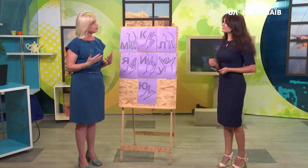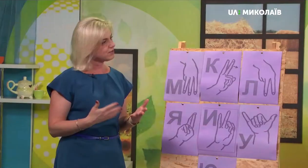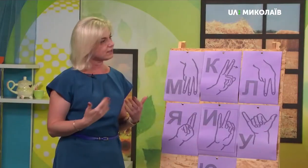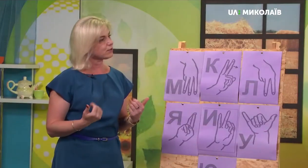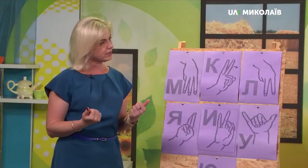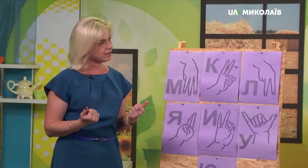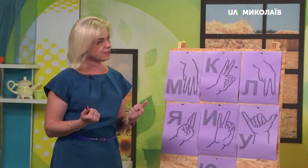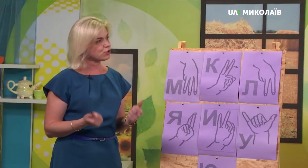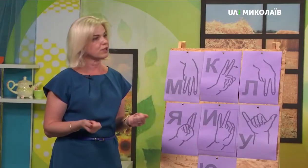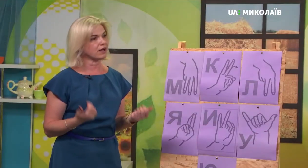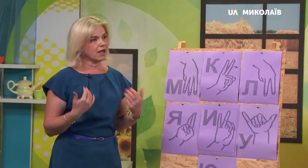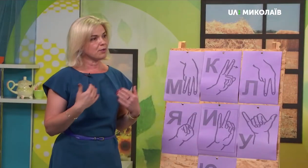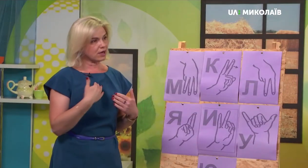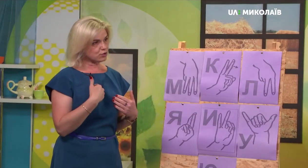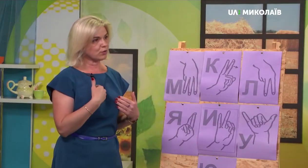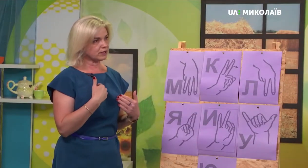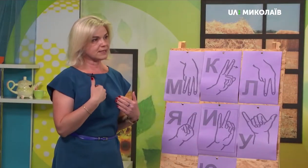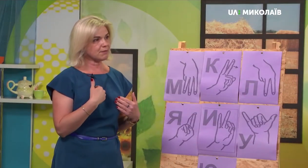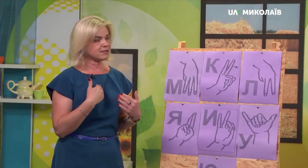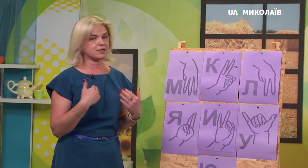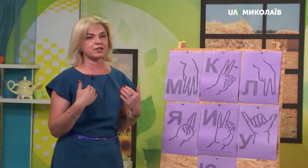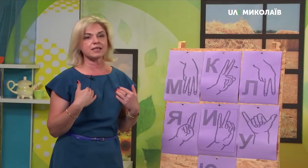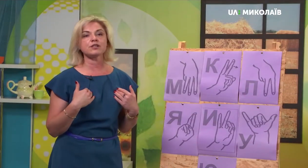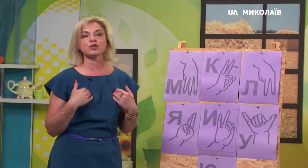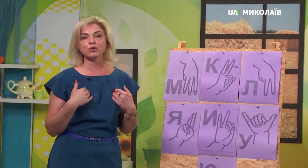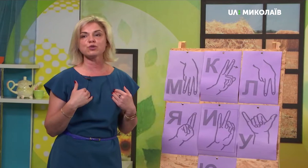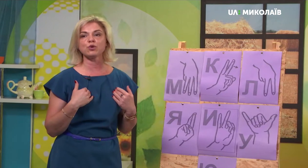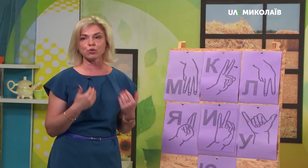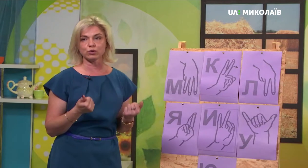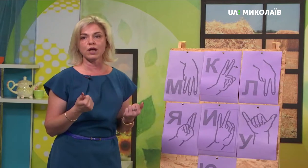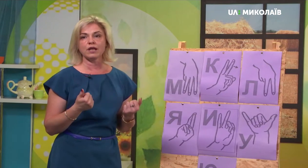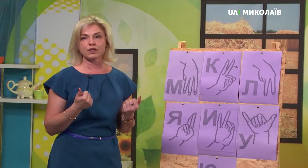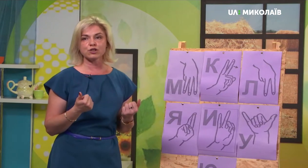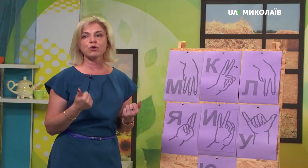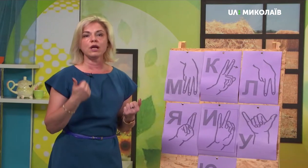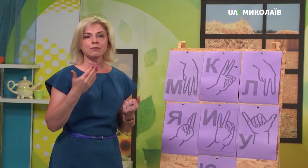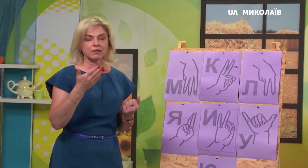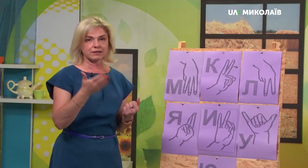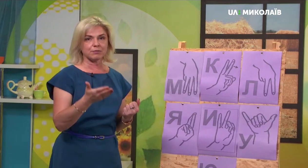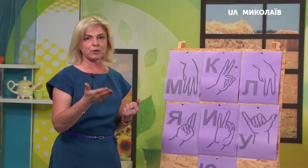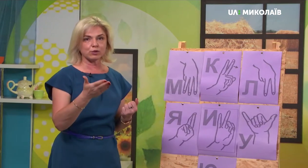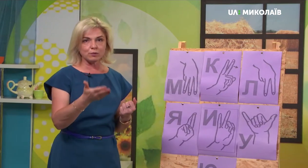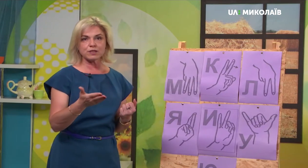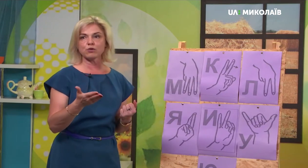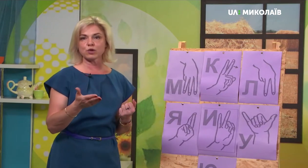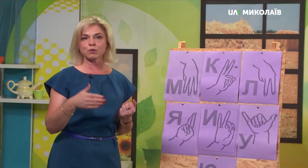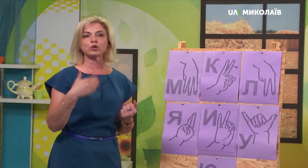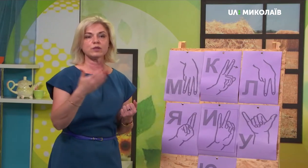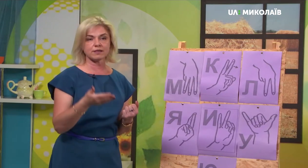Народився, народилась. Якщо я показую на себе, значить це жіночого роду. Якщо ми там про хлопця говоримо, хтось